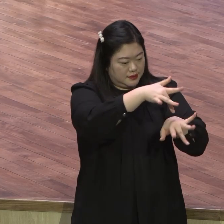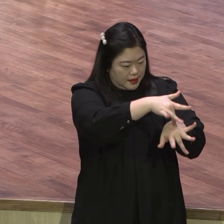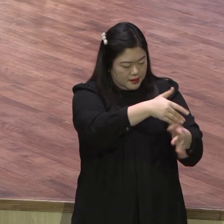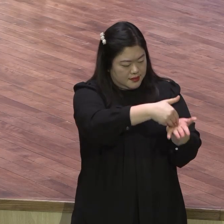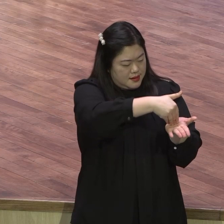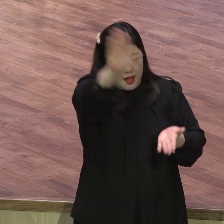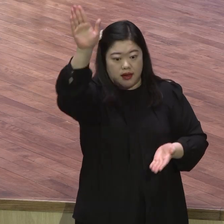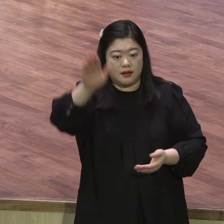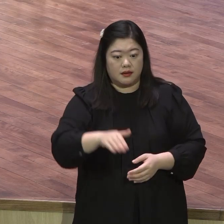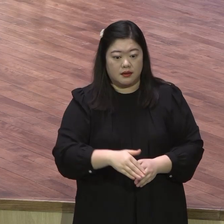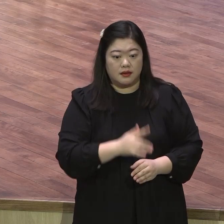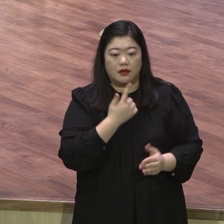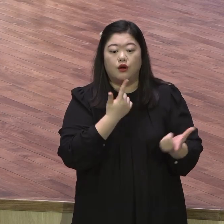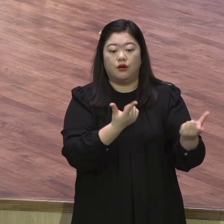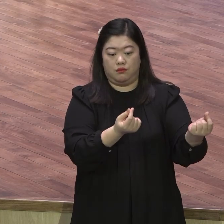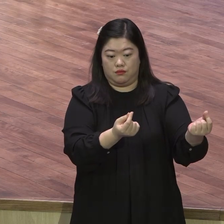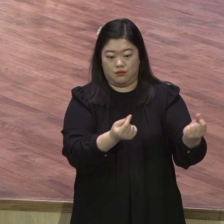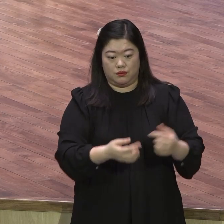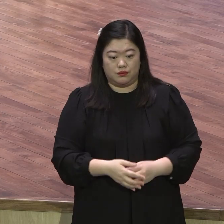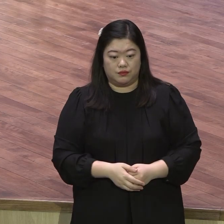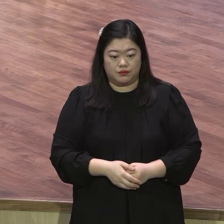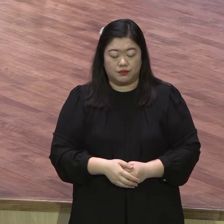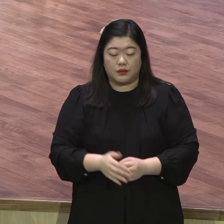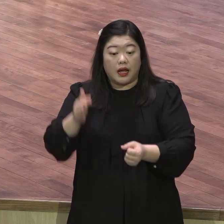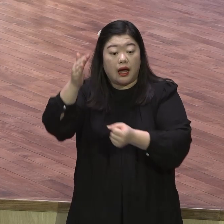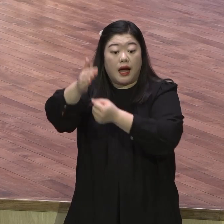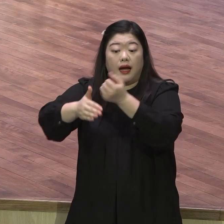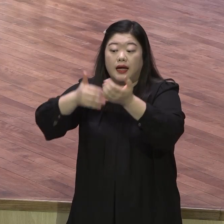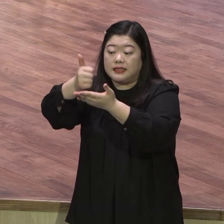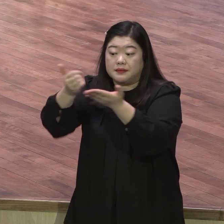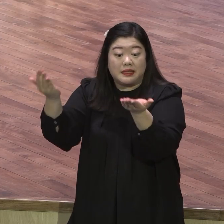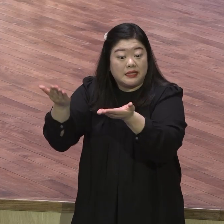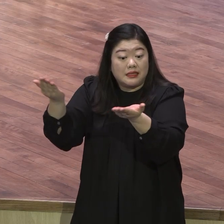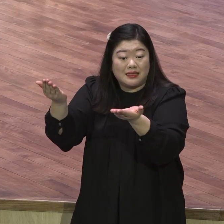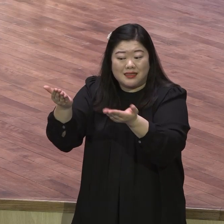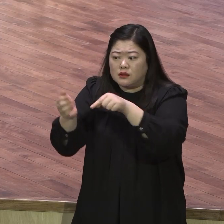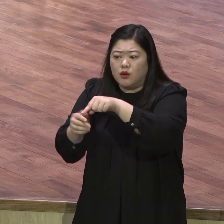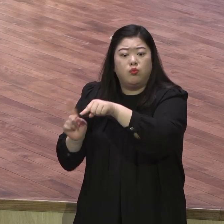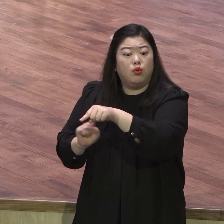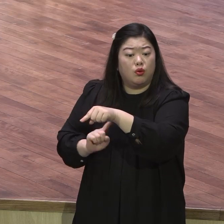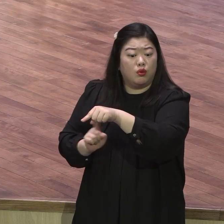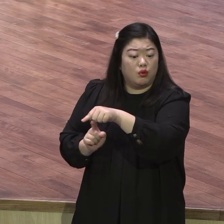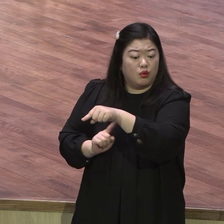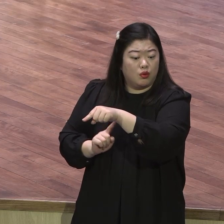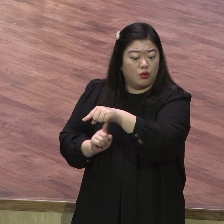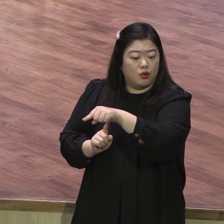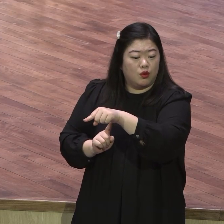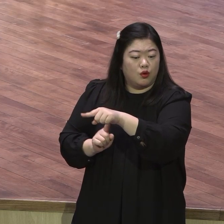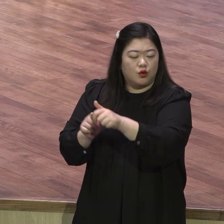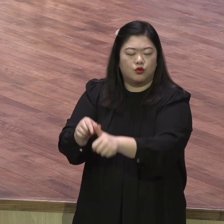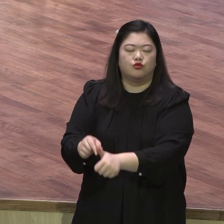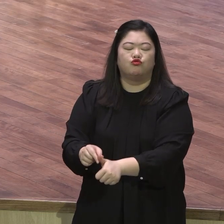하나님의 이래 핵심이 뭐예요. 하나님의 이래 핵심 구속사 성취예요.